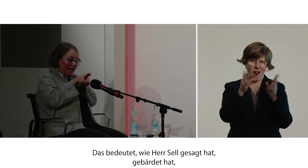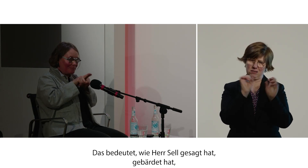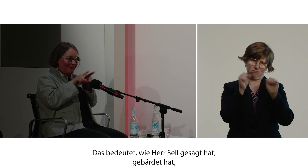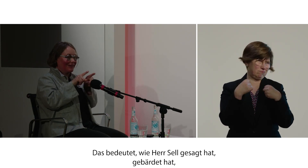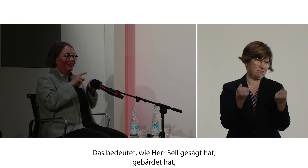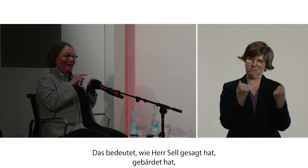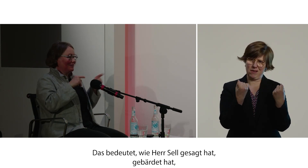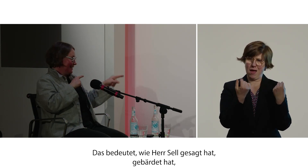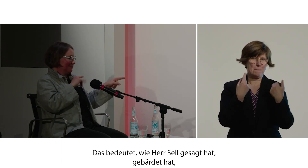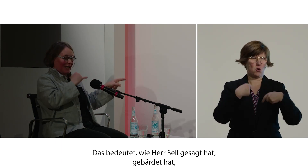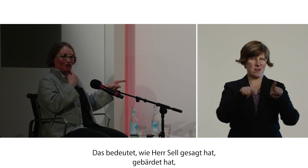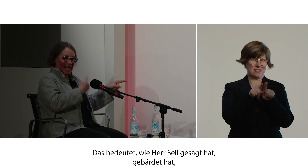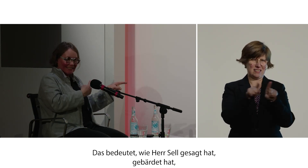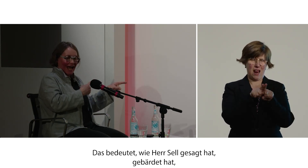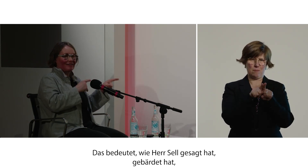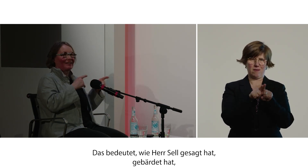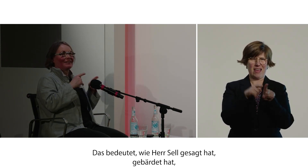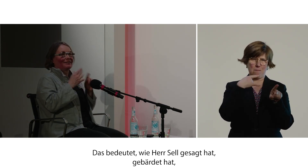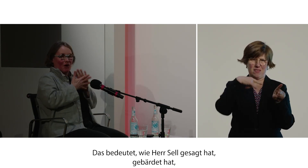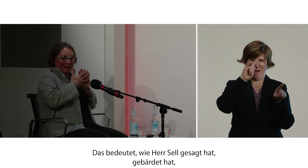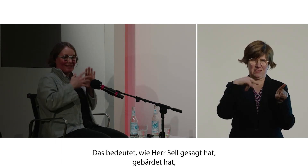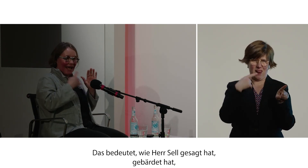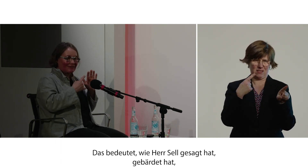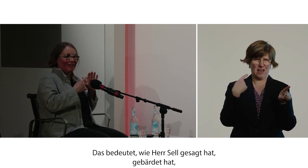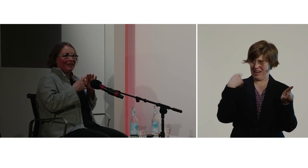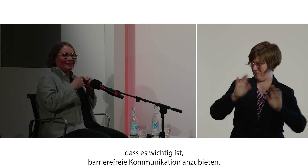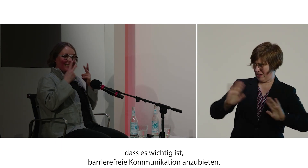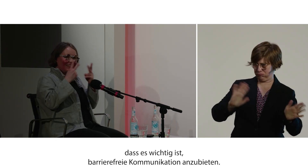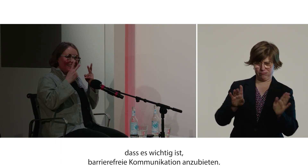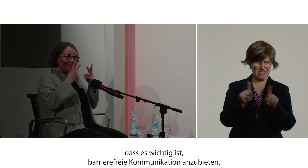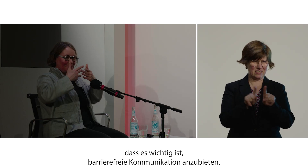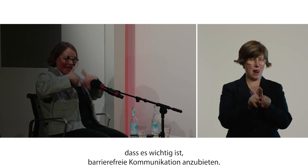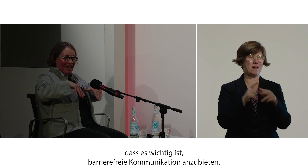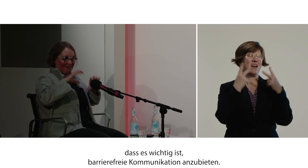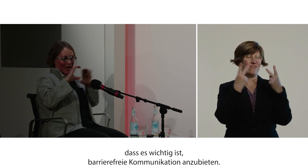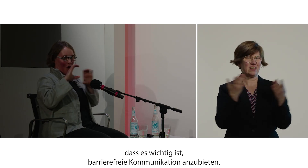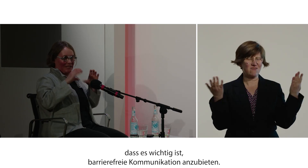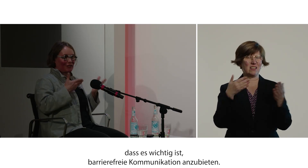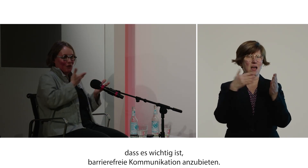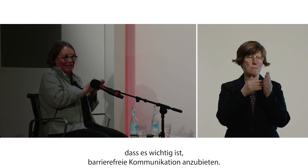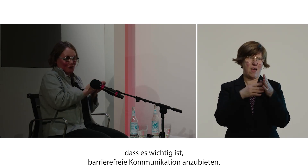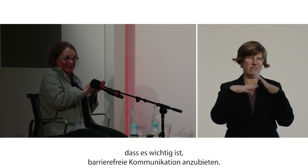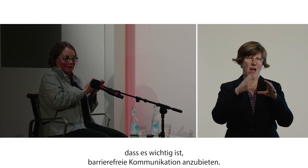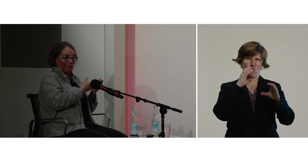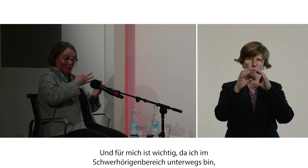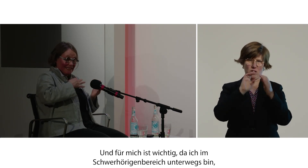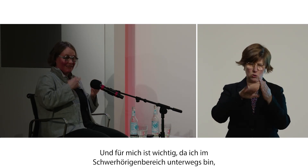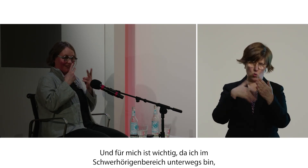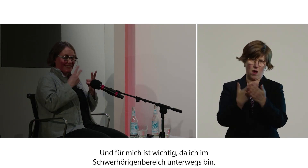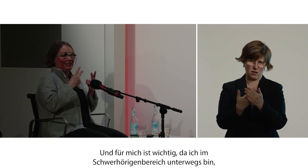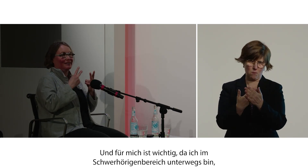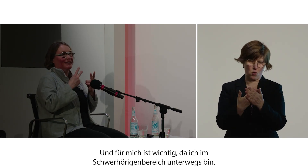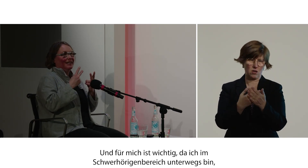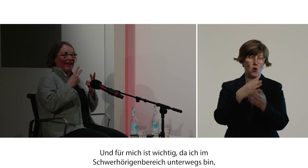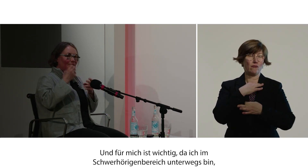dasselbe, wie eben Jan Schell gesagt hat oder gebärdet hat, dass es wichtig ist, barrierefreie Kommunikation anzubieten. Und für mich